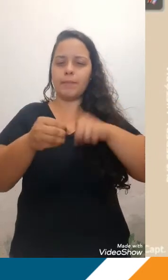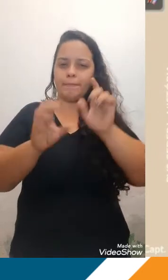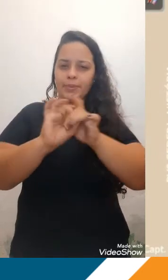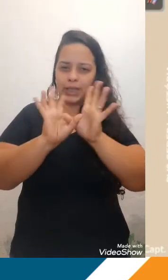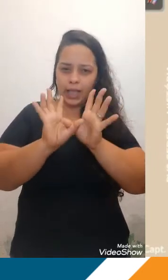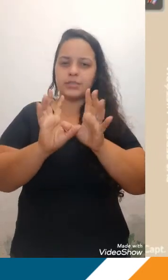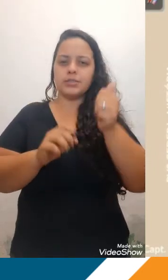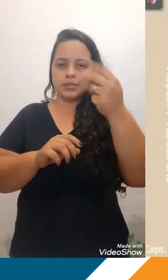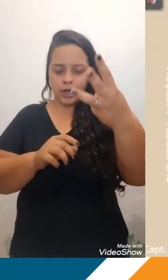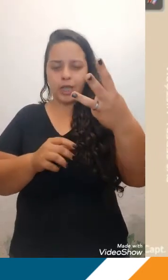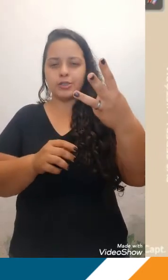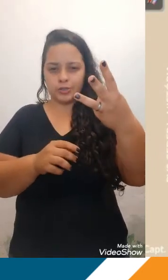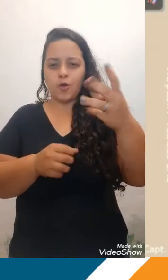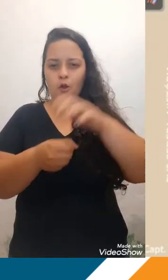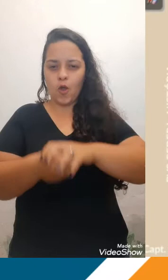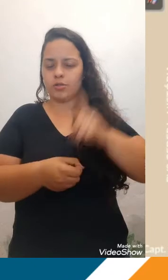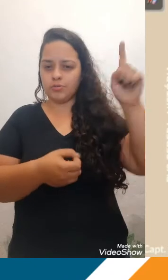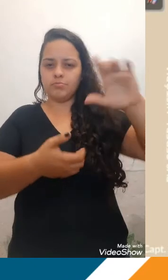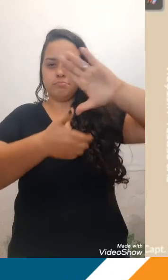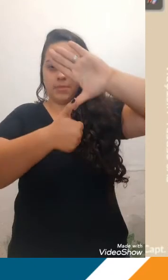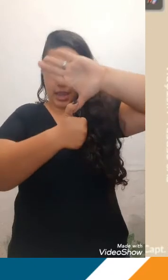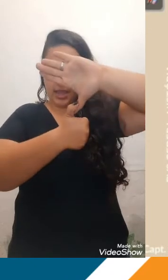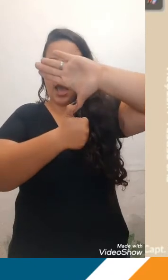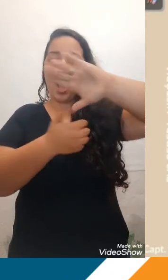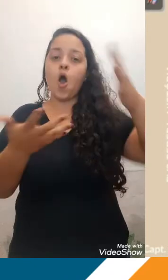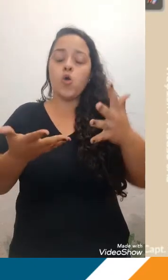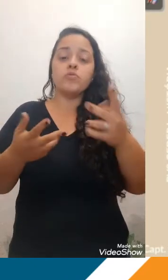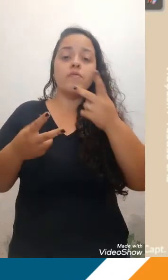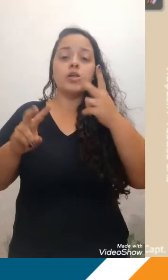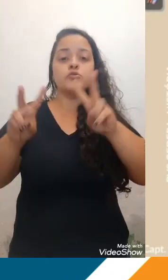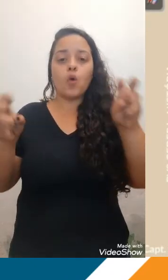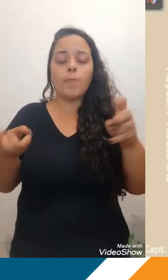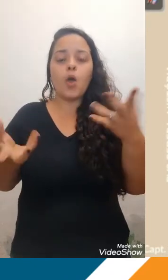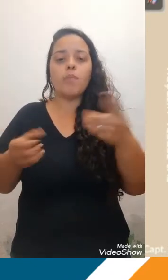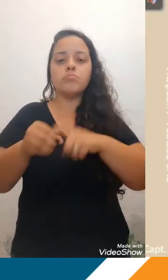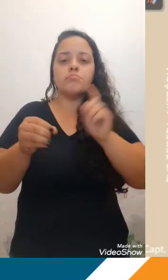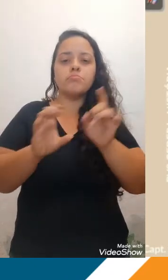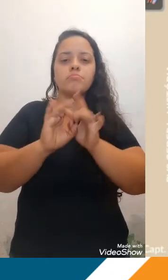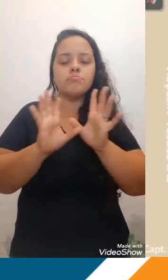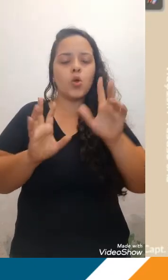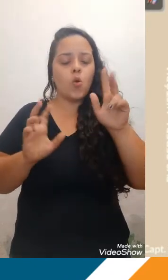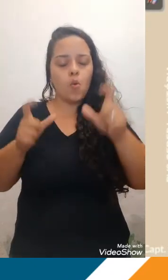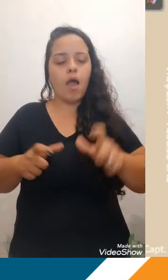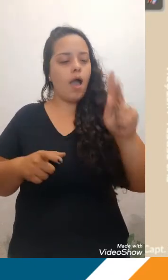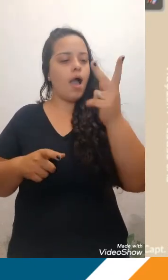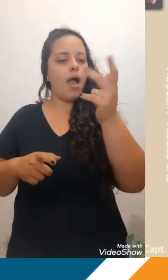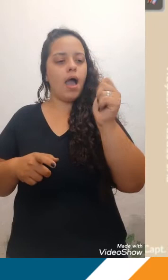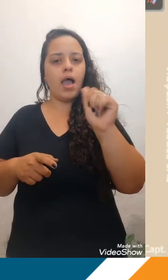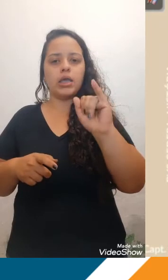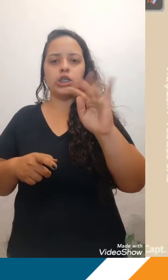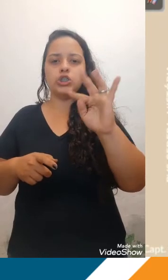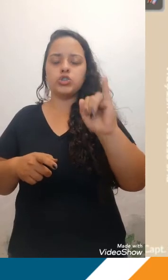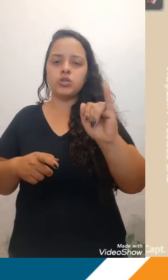nos Estados Unidos, lá na América do Norte, e hoje eu vou estar falando com vocês sobre o caso da independência do Haiti, uma ilha